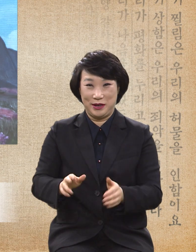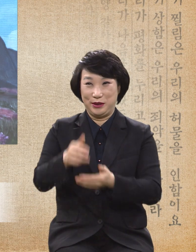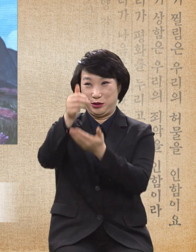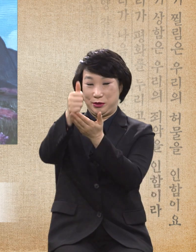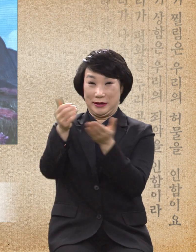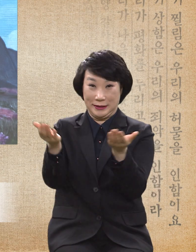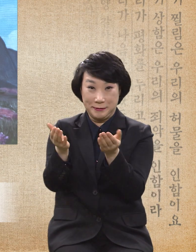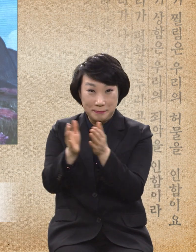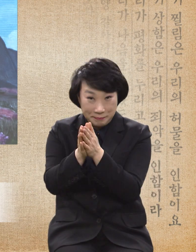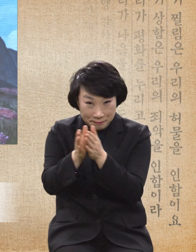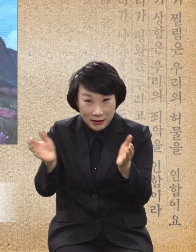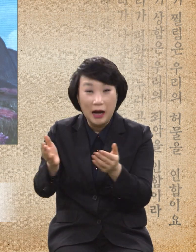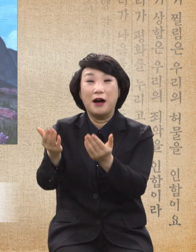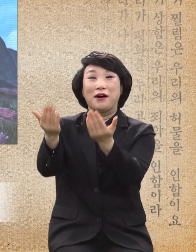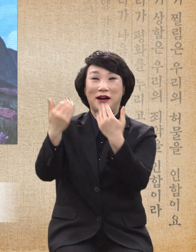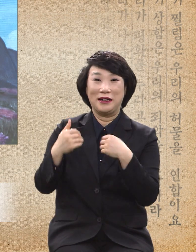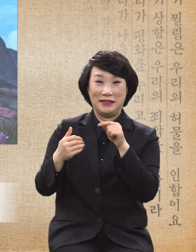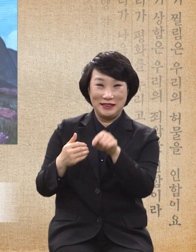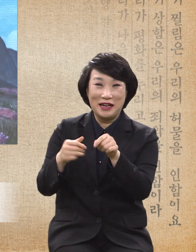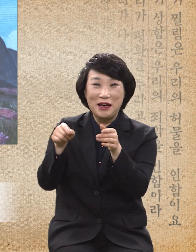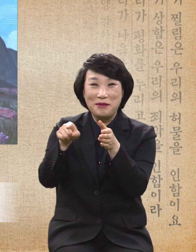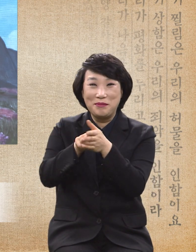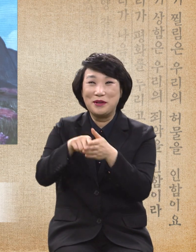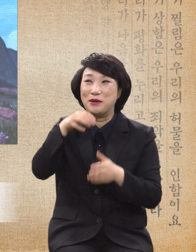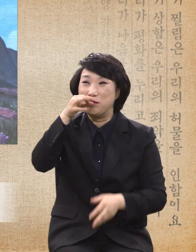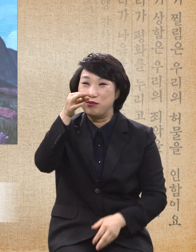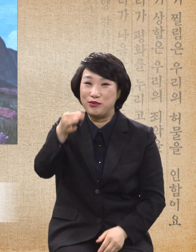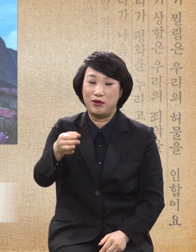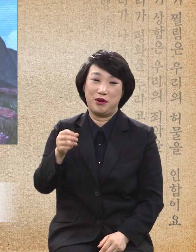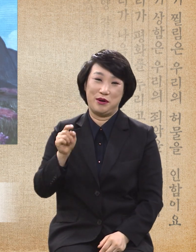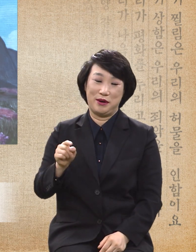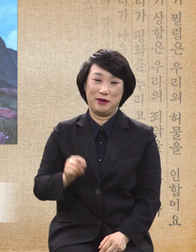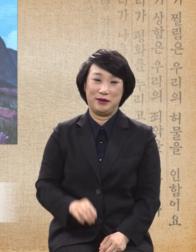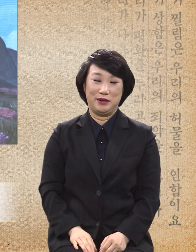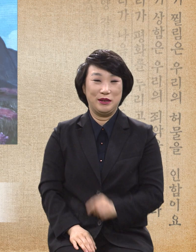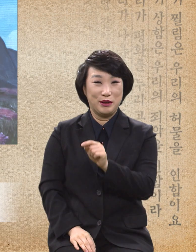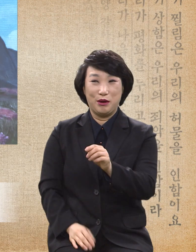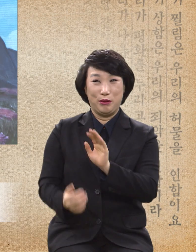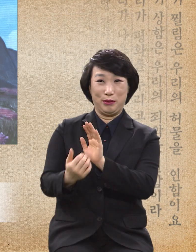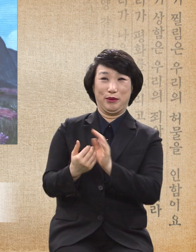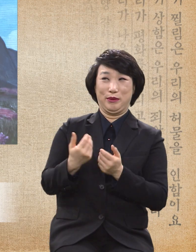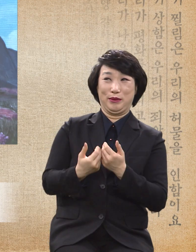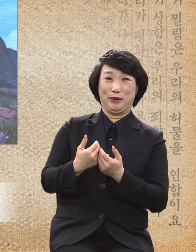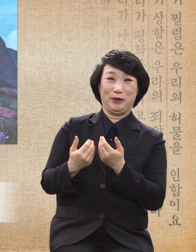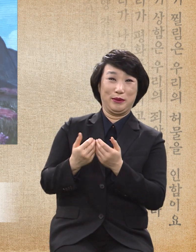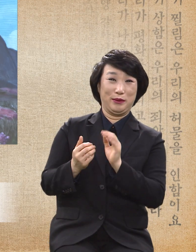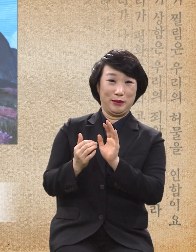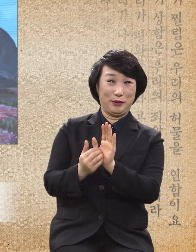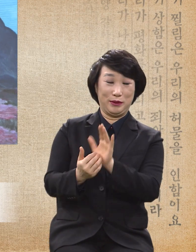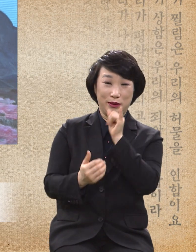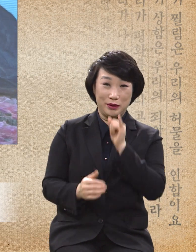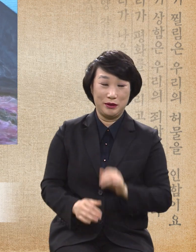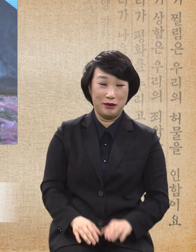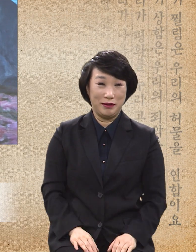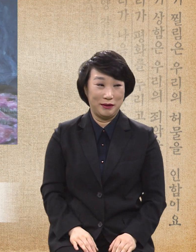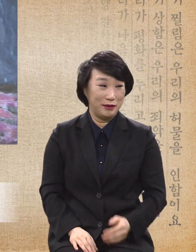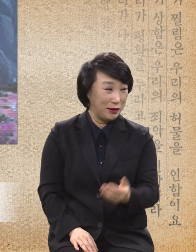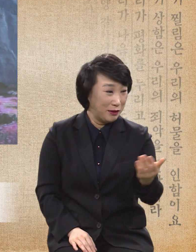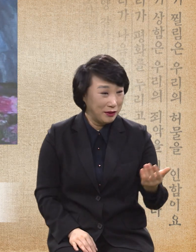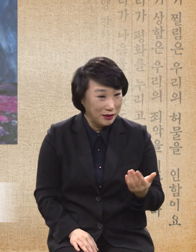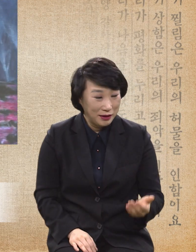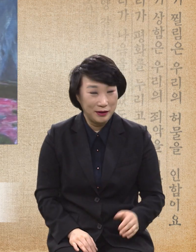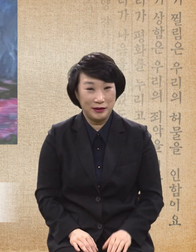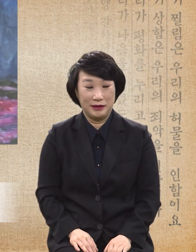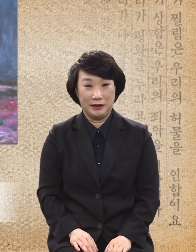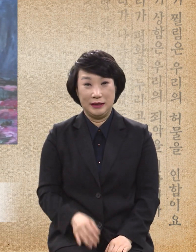주님이 일하심을 받아들이는 것이 믿음이라 이 말입니다. 이걸 못 받아들여. 응? 여러분, 그러니까